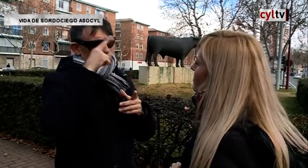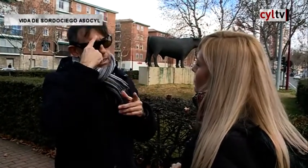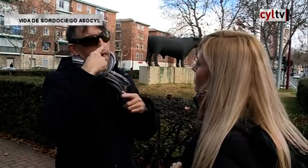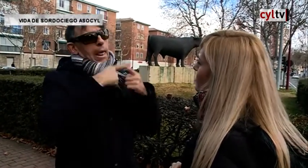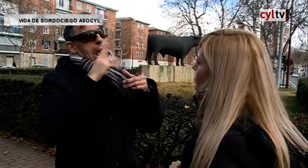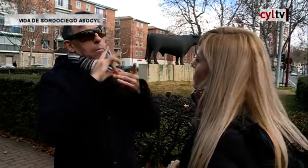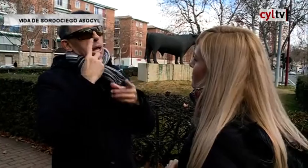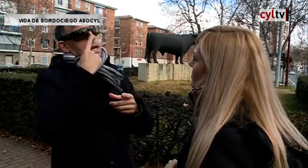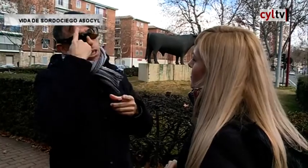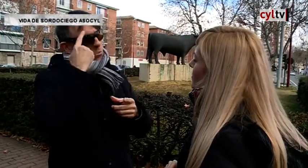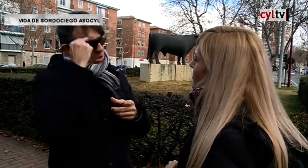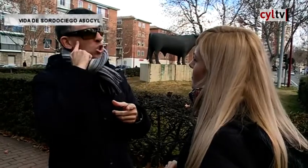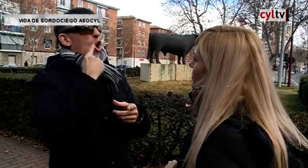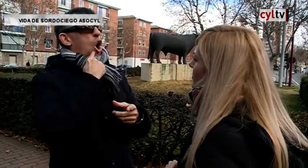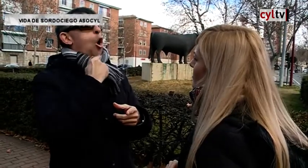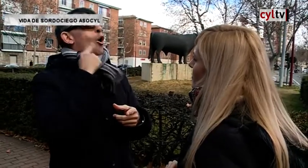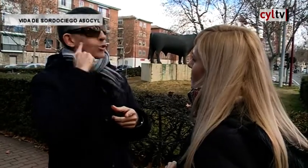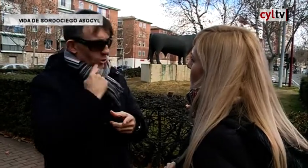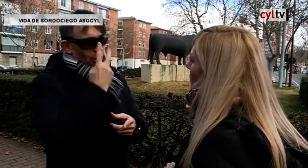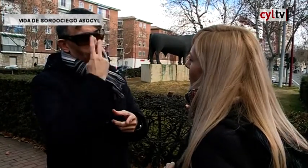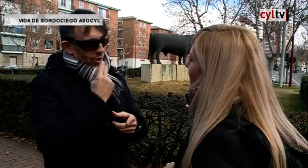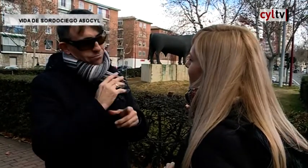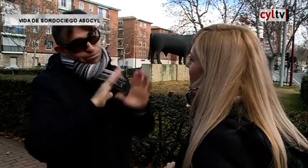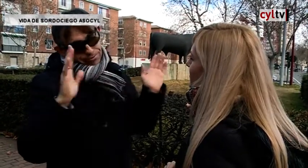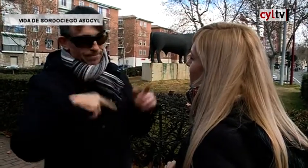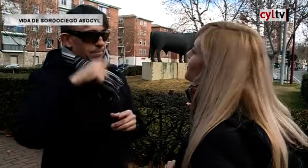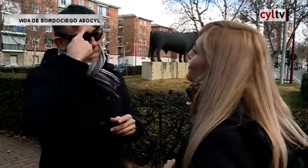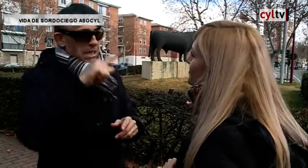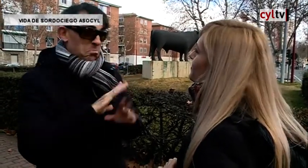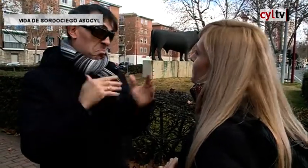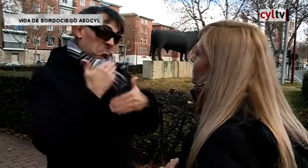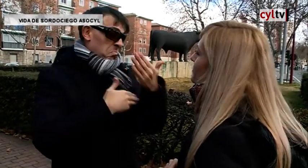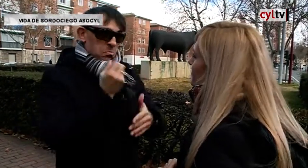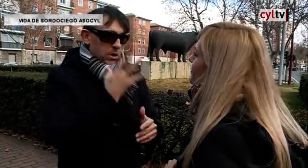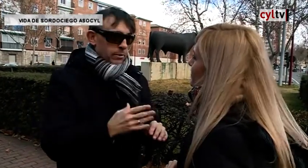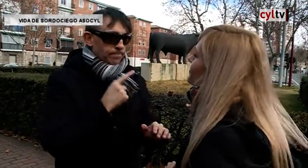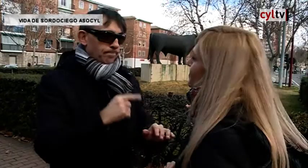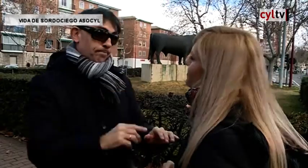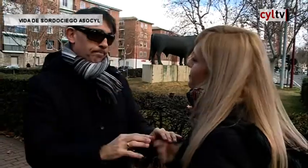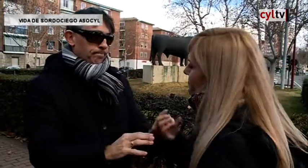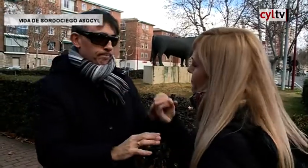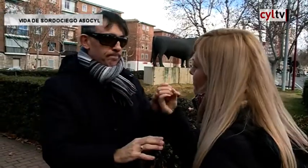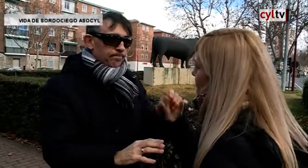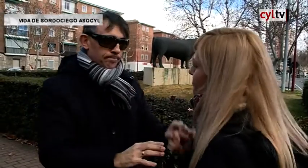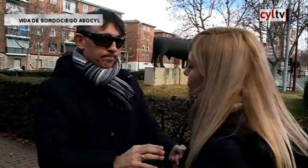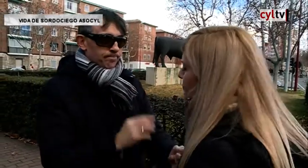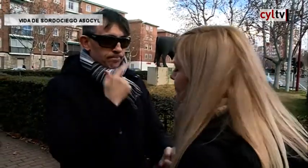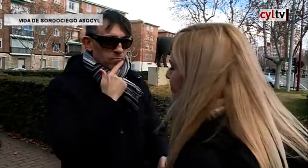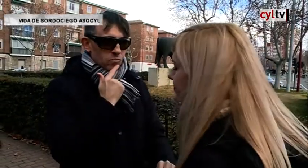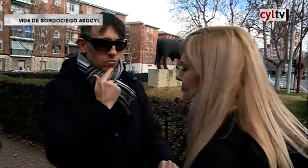cae, por ejemplo, algo, alguien que me pueda ayudar, eso sí lo sé, si es buena persona o no. Eso no por ser sordociego no lo diferencio. Eso sí, pero saber si en profundidad es